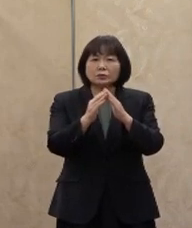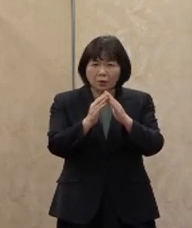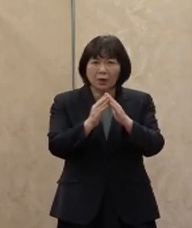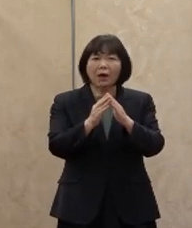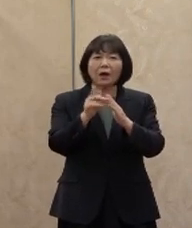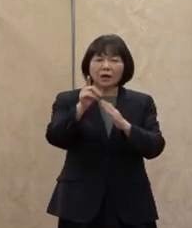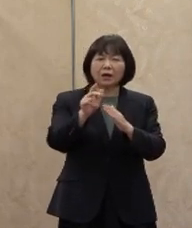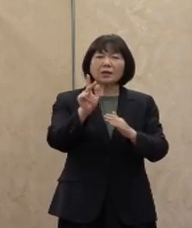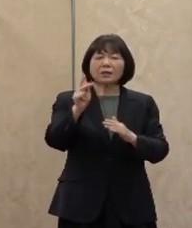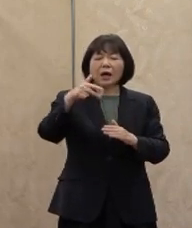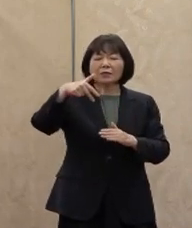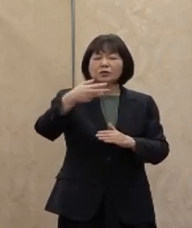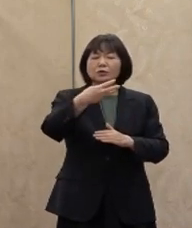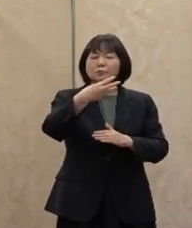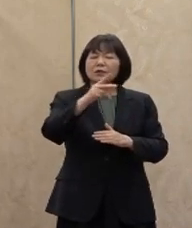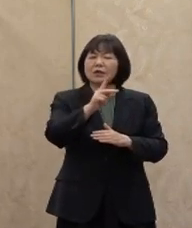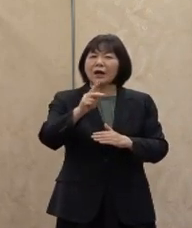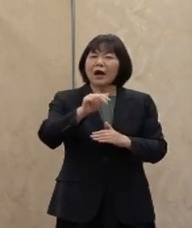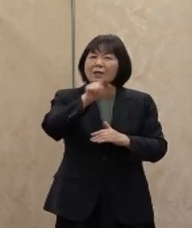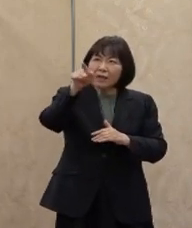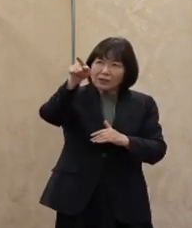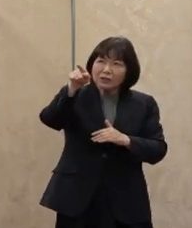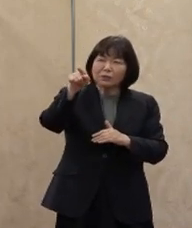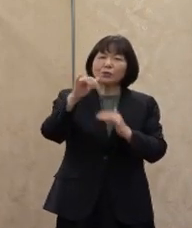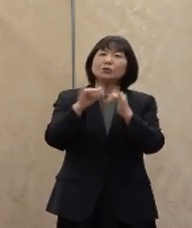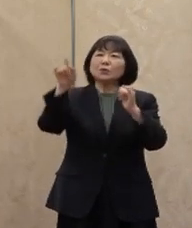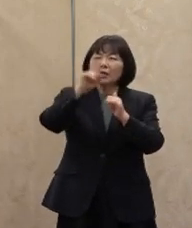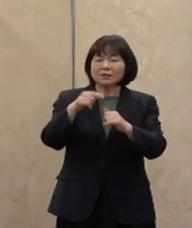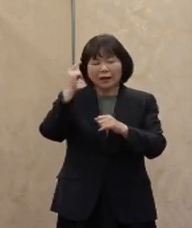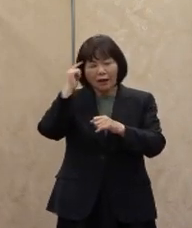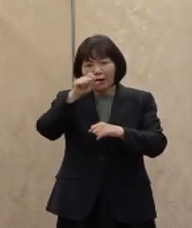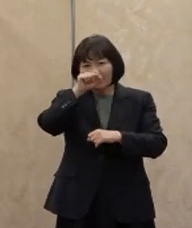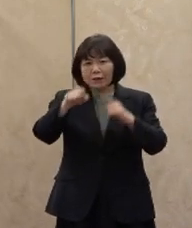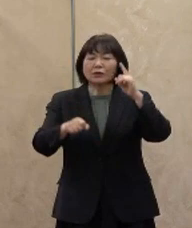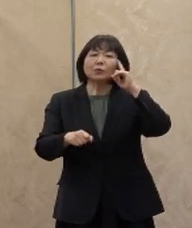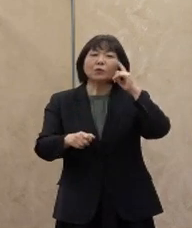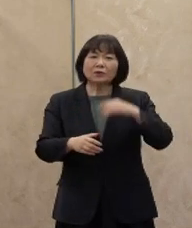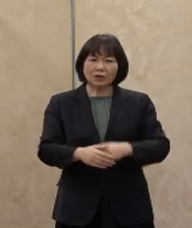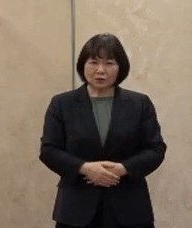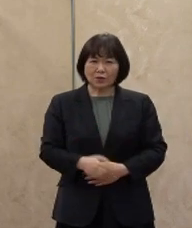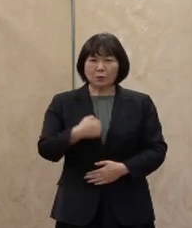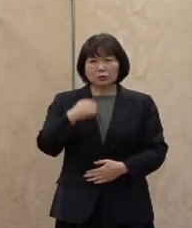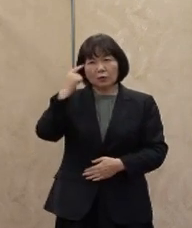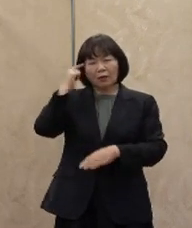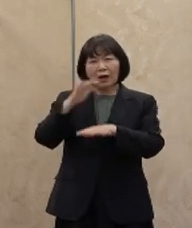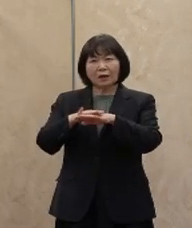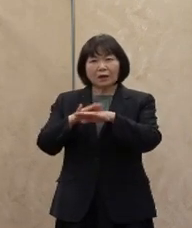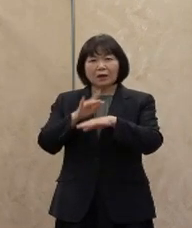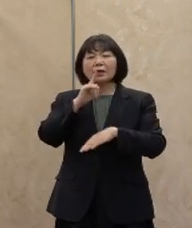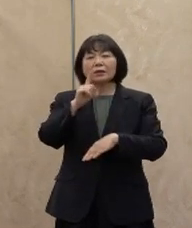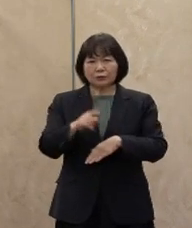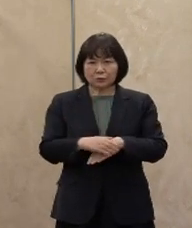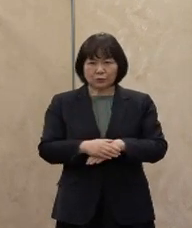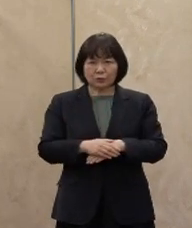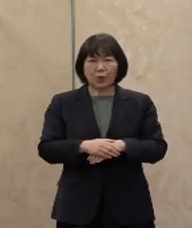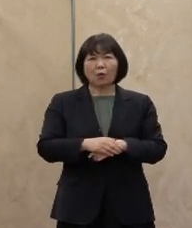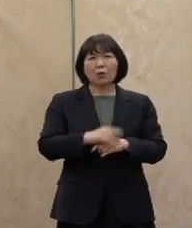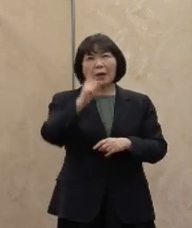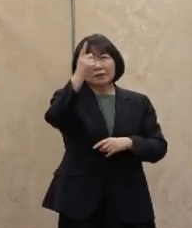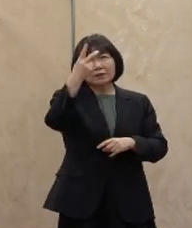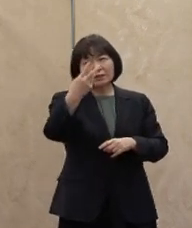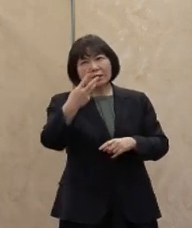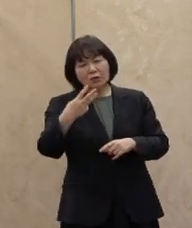関の賢い官僚がやった方が僕はいいのかなとは思ってます。で、その時に、僕の考えでいくと、やっぱり何段階かに